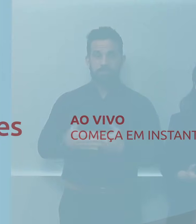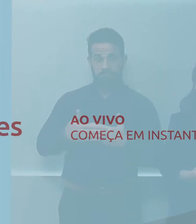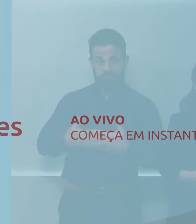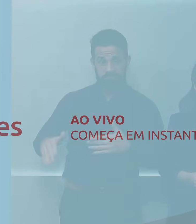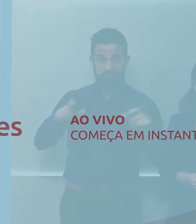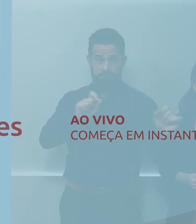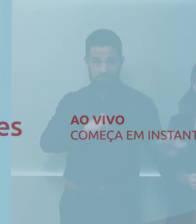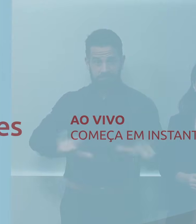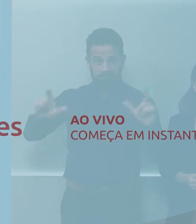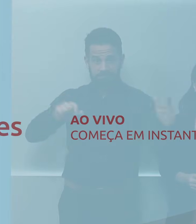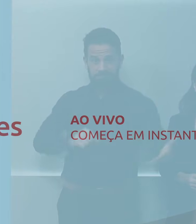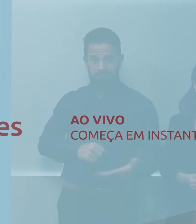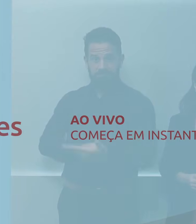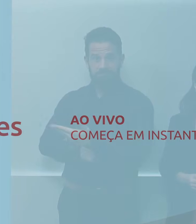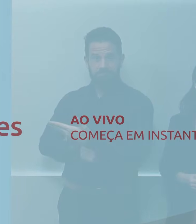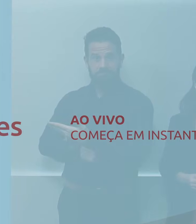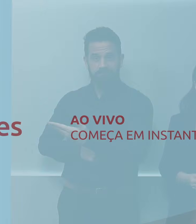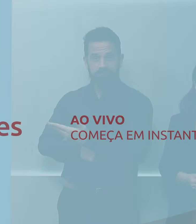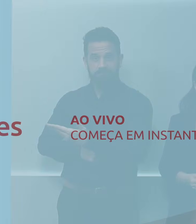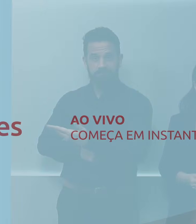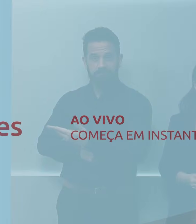A seguir,